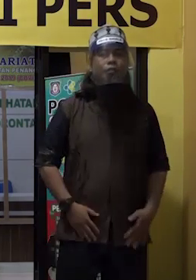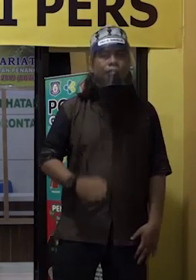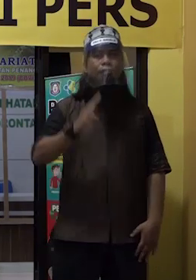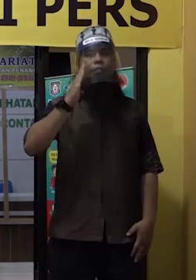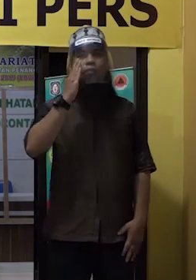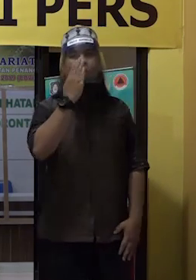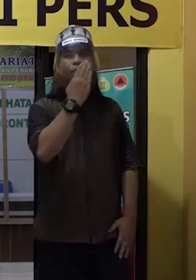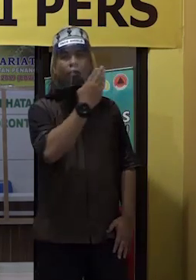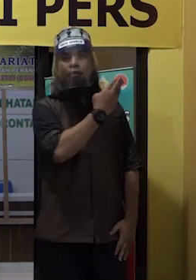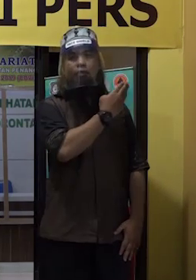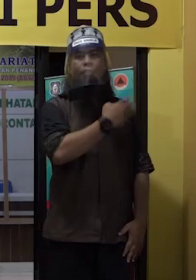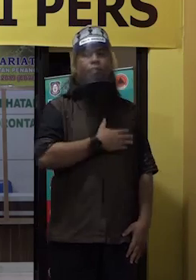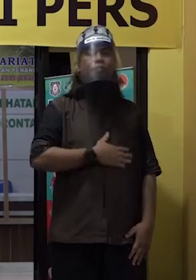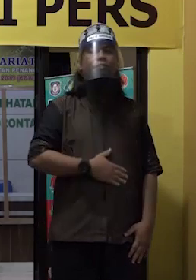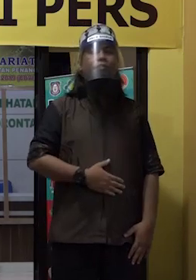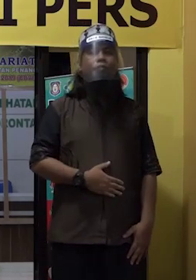Bismillahirrahmanirrahim.